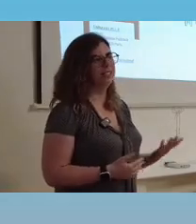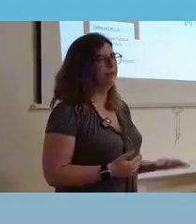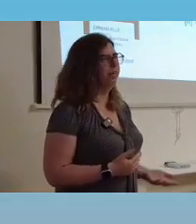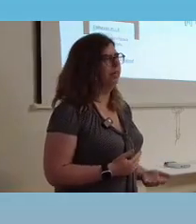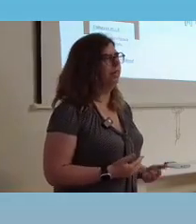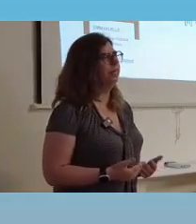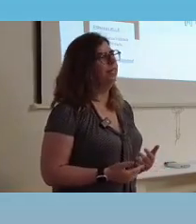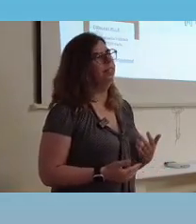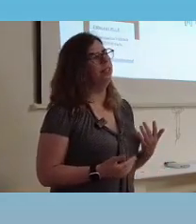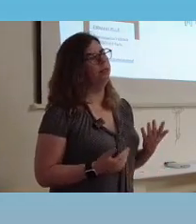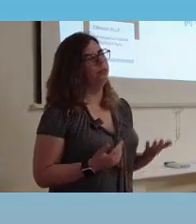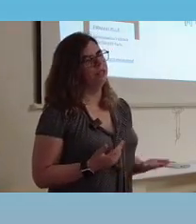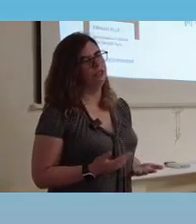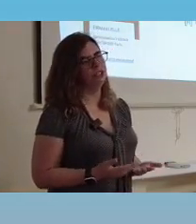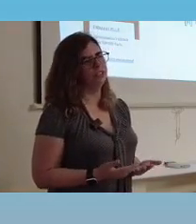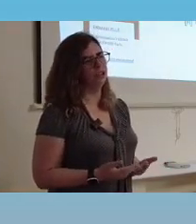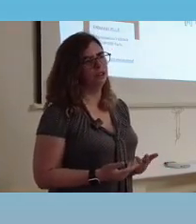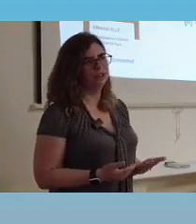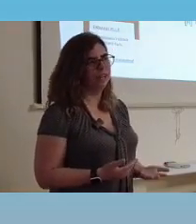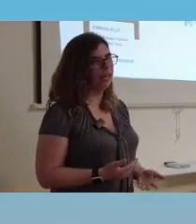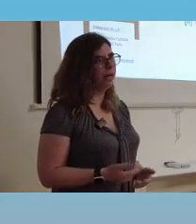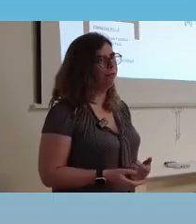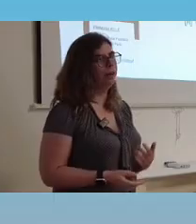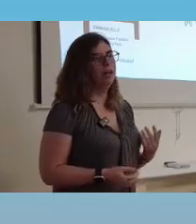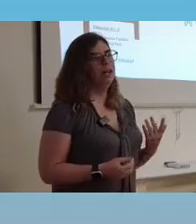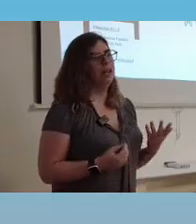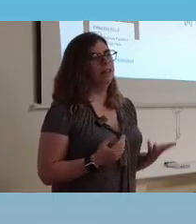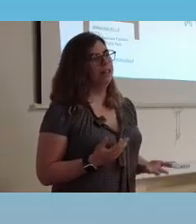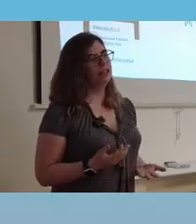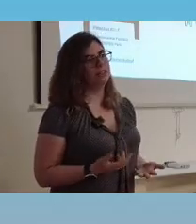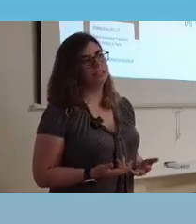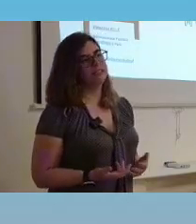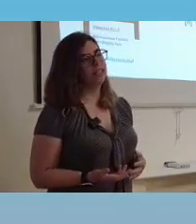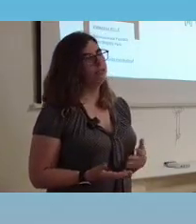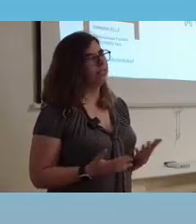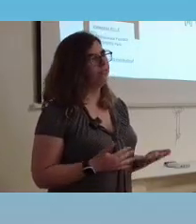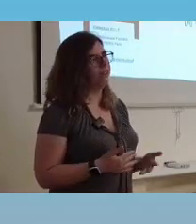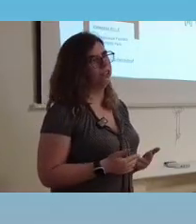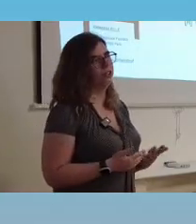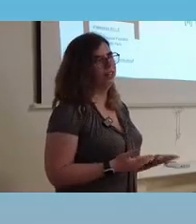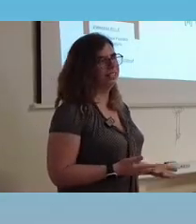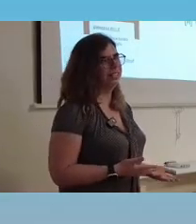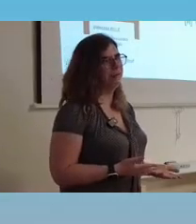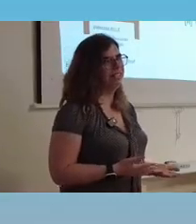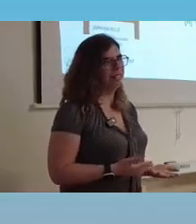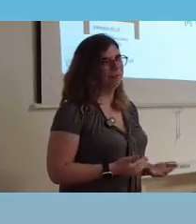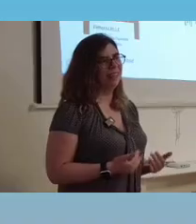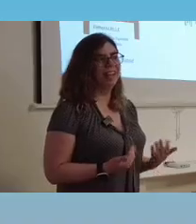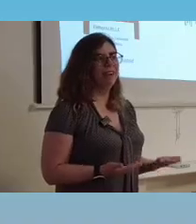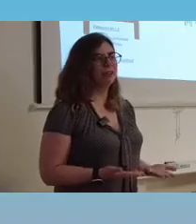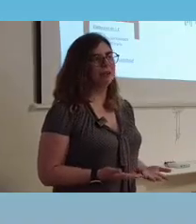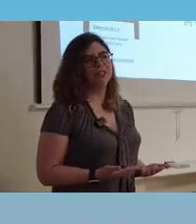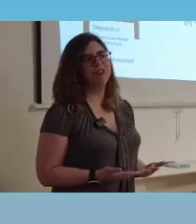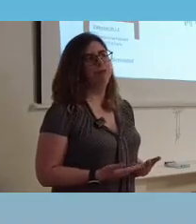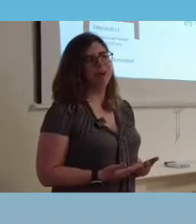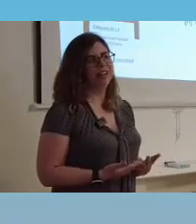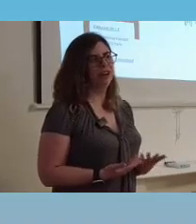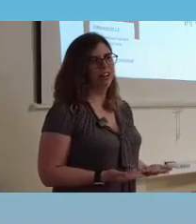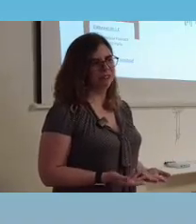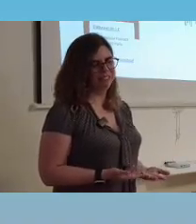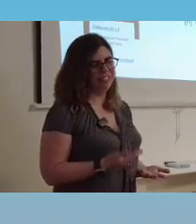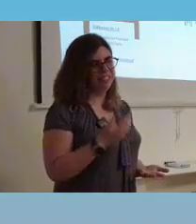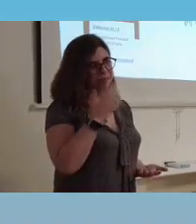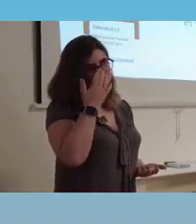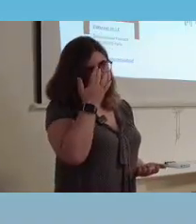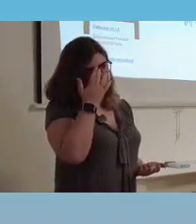de l'accessibilité, autour des sujets sur le handicap, l'intelligence artificielle au service de l'accessibilité. Et aujourd'hui, je vais vous parler